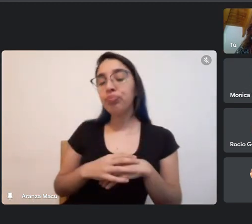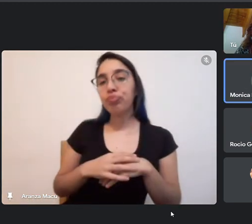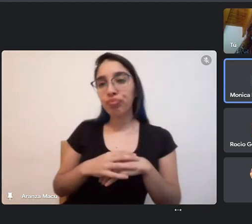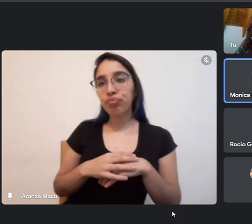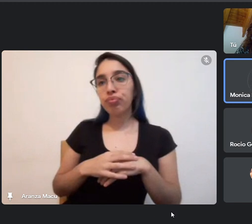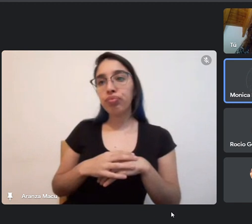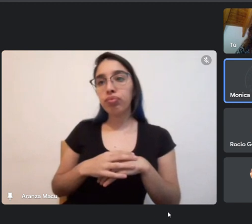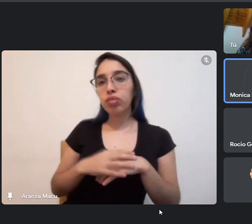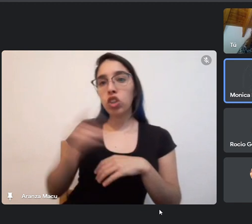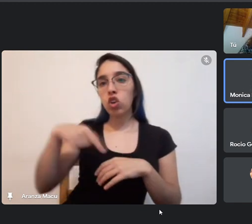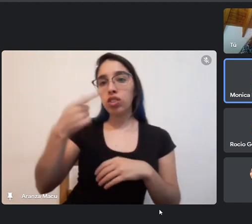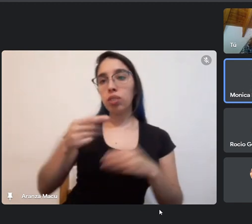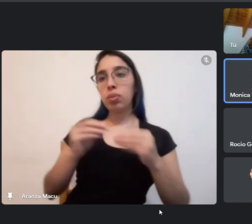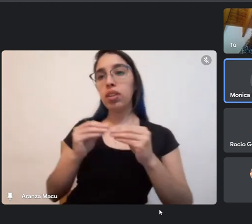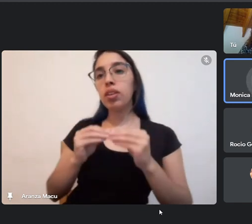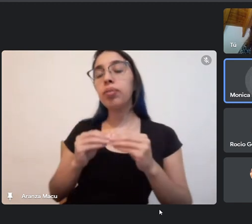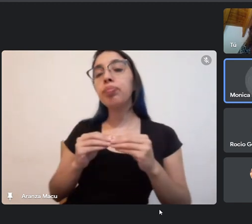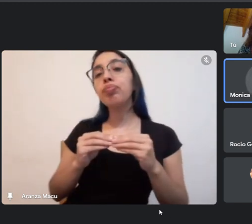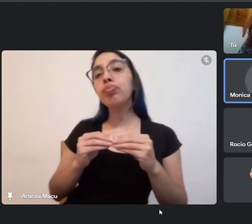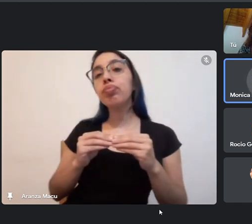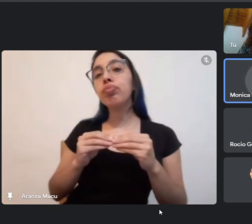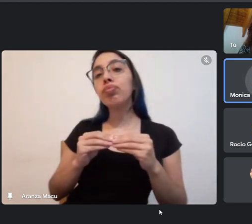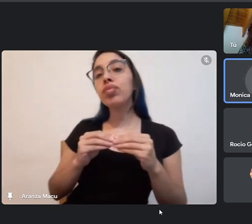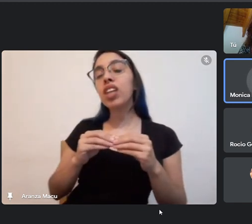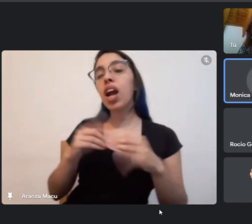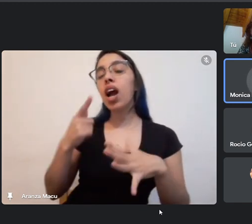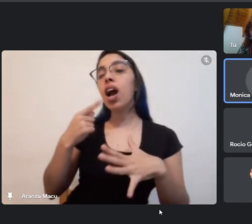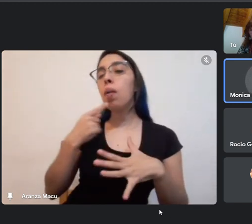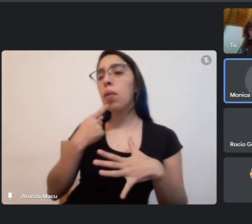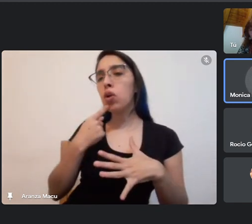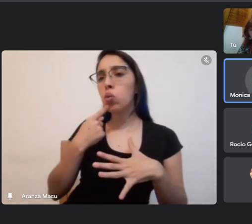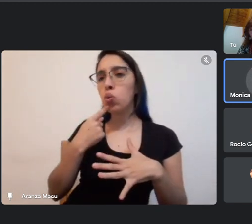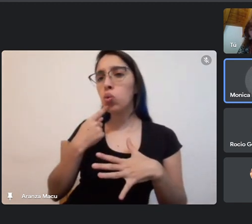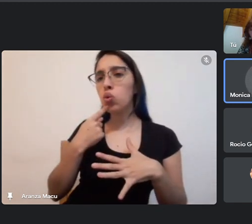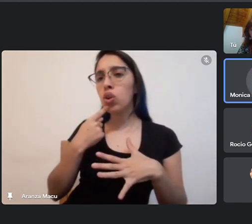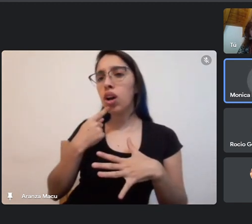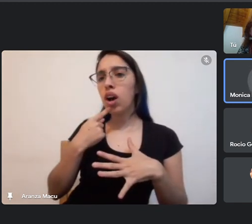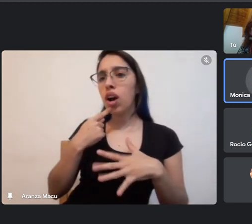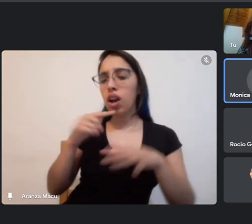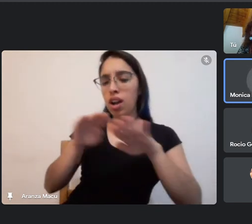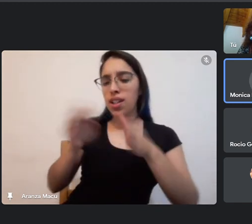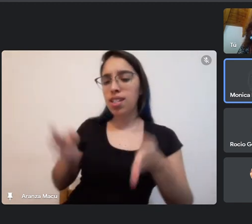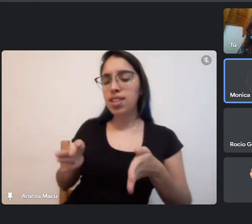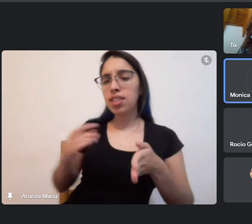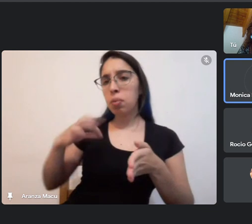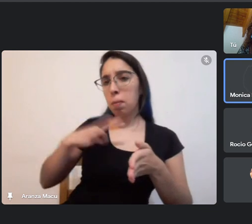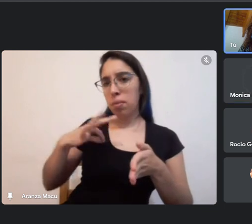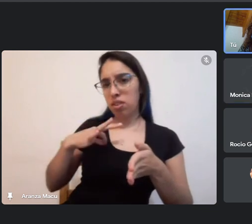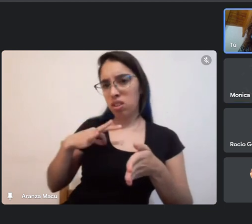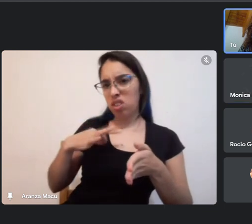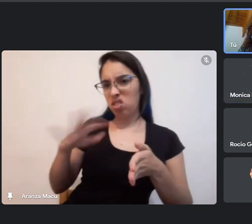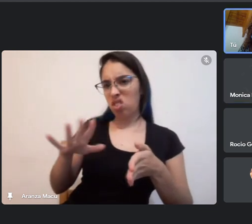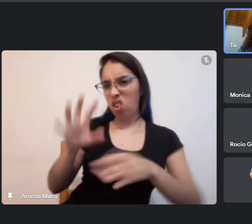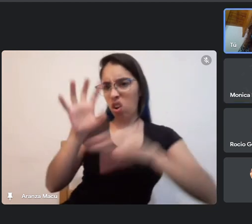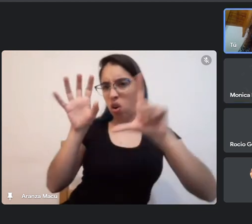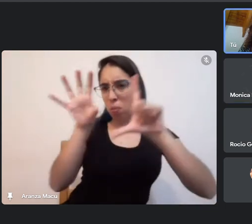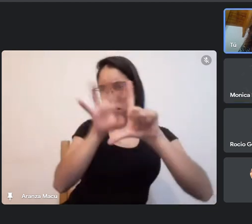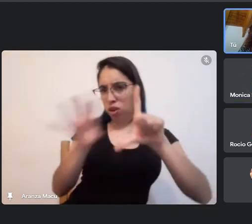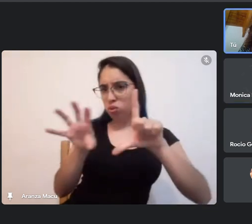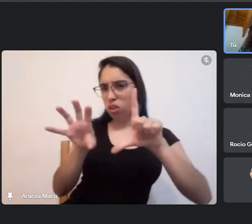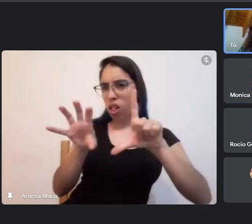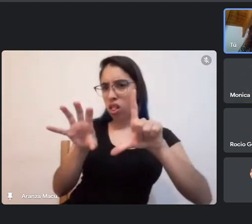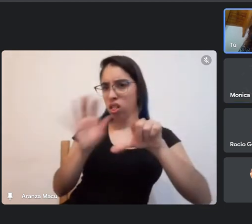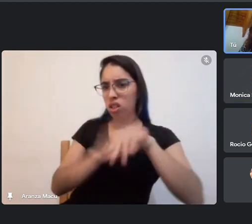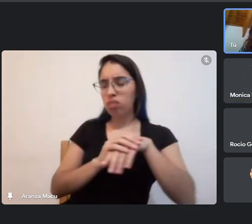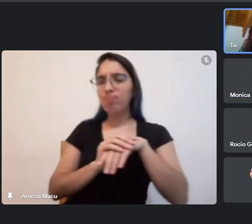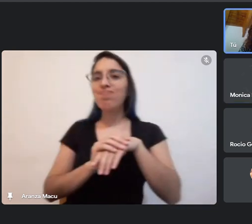Profe, Sí. le hago una consulta. El final es virtual, dijo, ¿puede ser? Eso nos dijeron que tienen que ser todos los